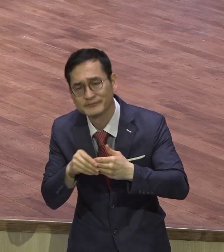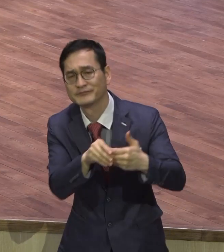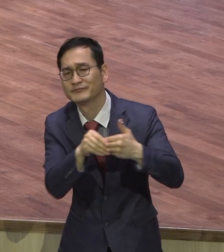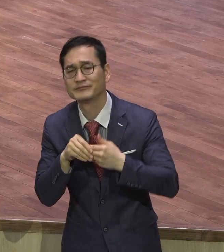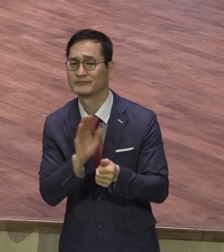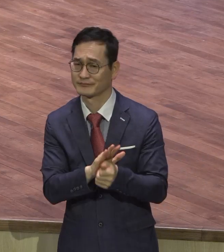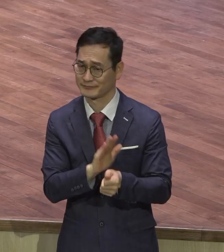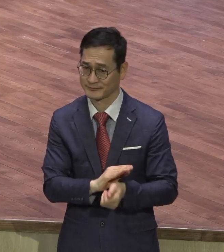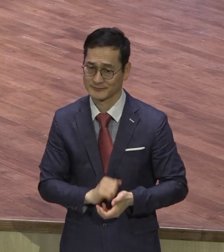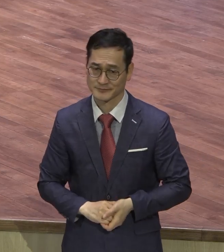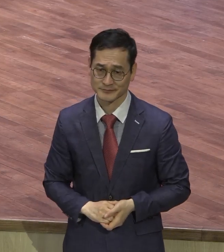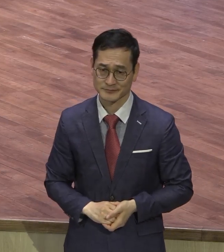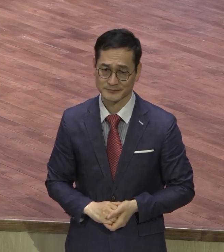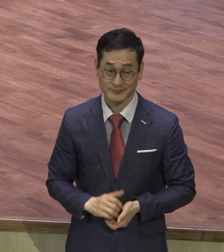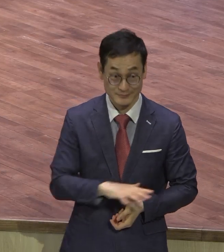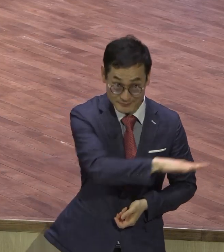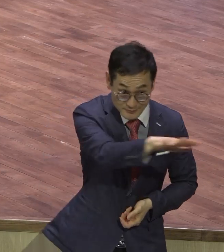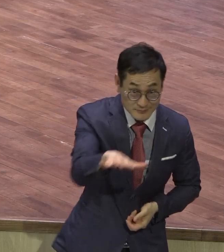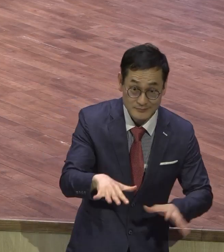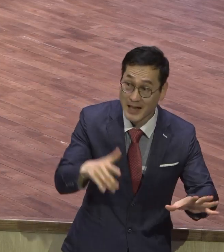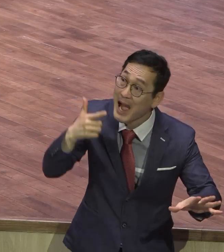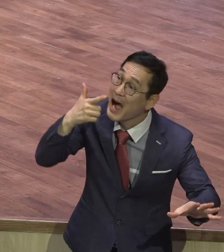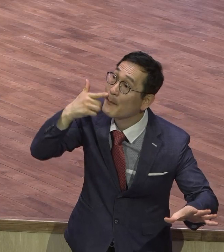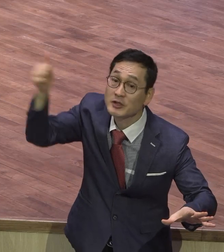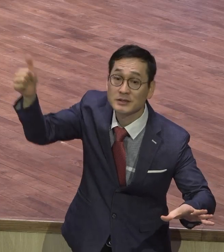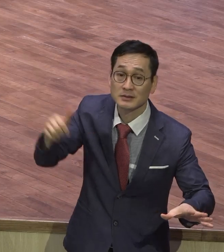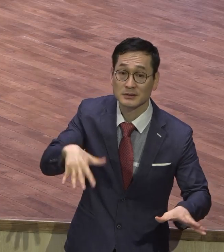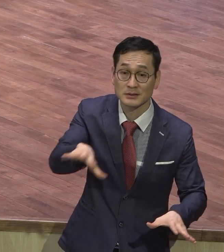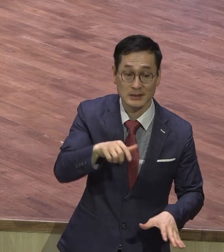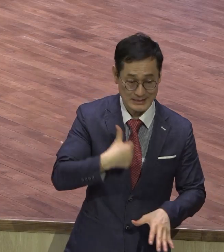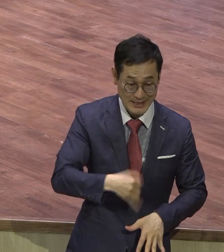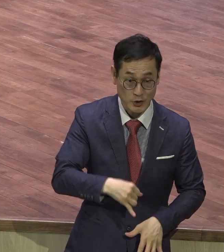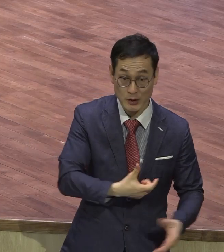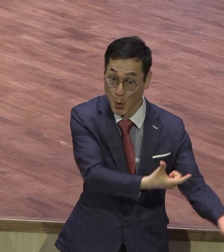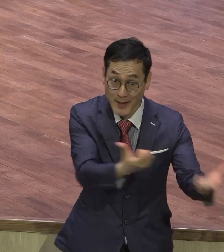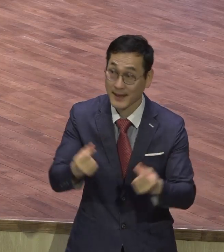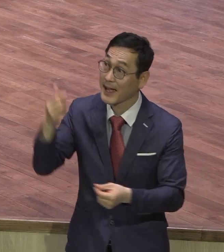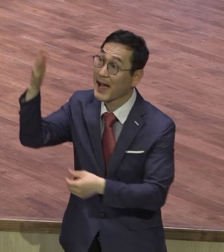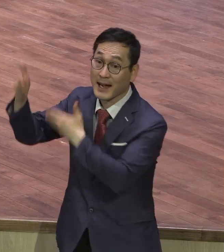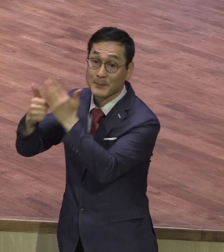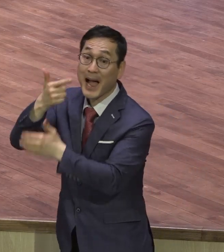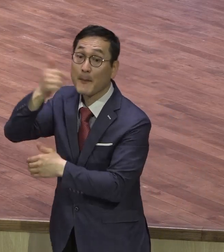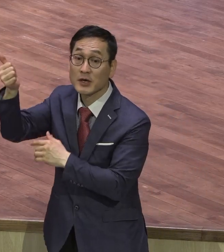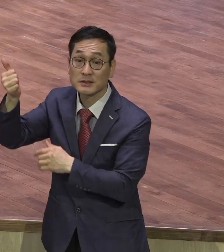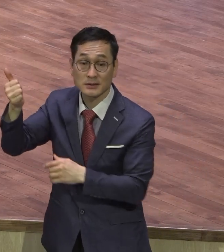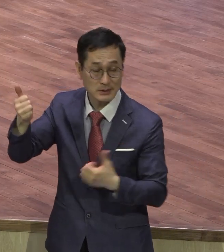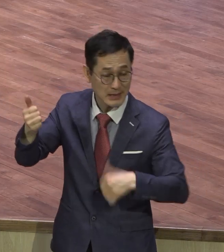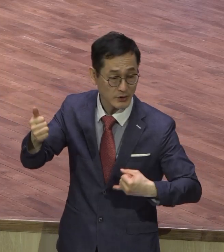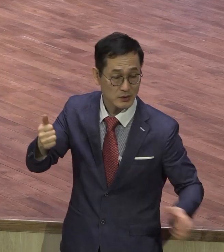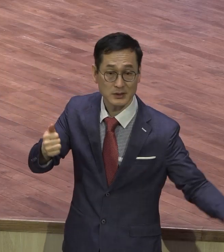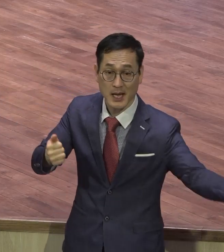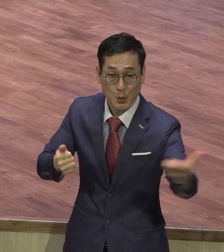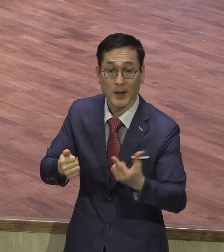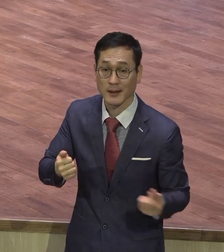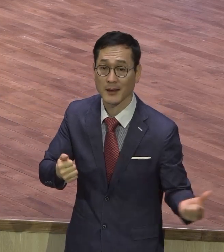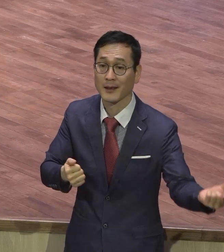우리 아버지요. 다 우리 아버지잖아요. 한 자식들이잖아요. 같은 아버지 모시니까 한